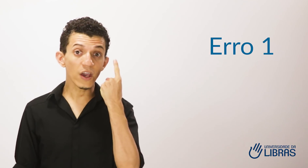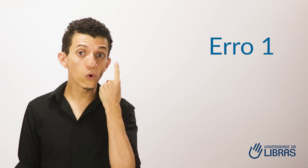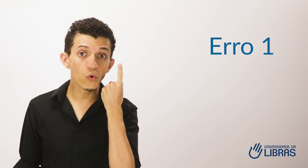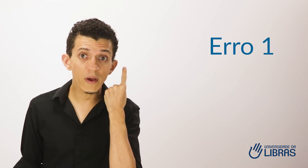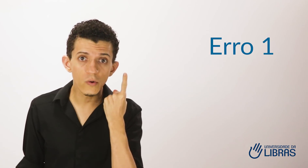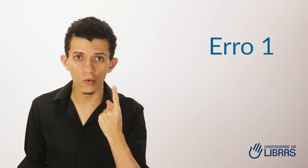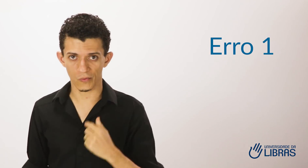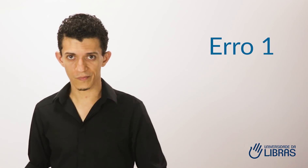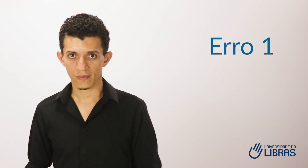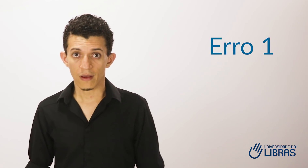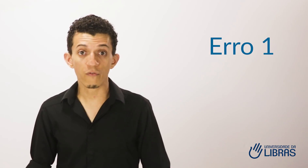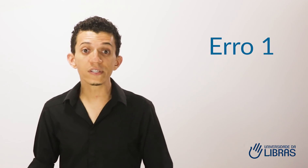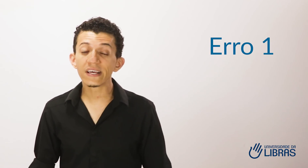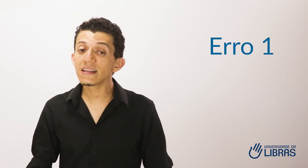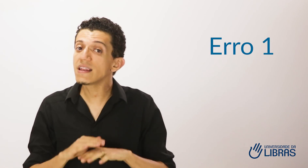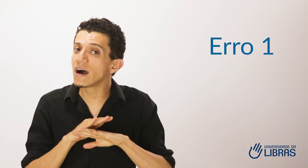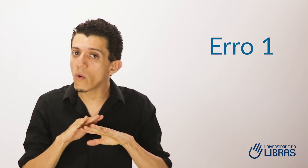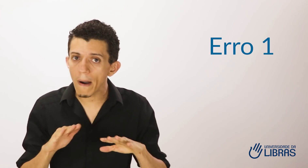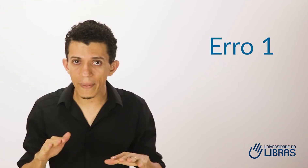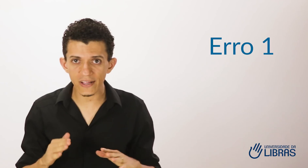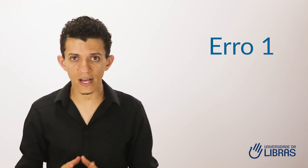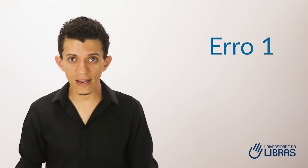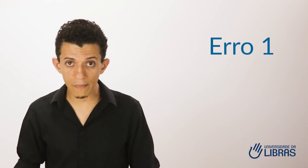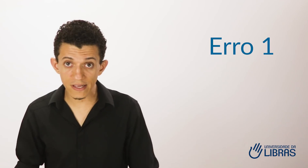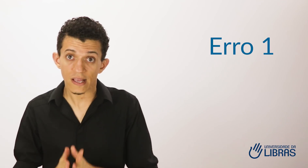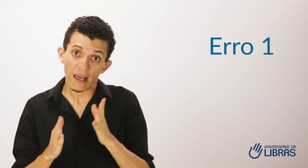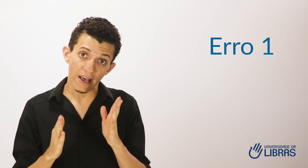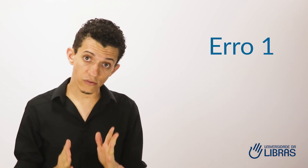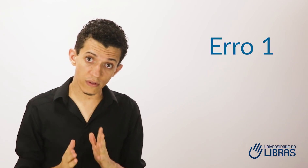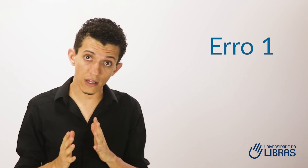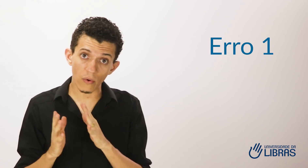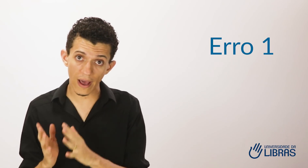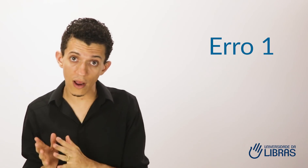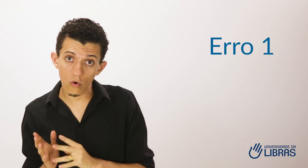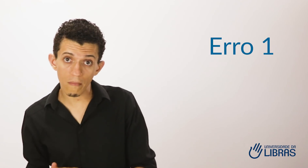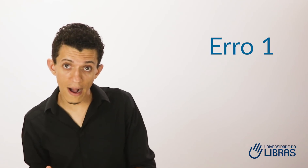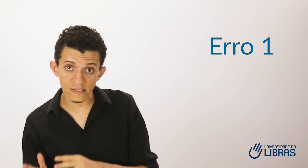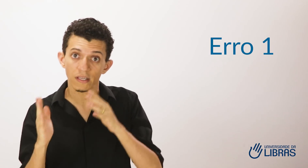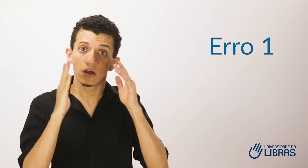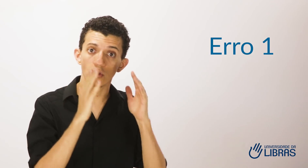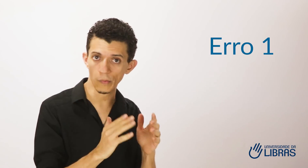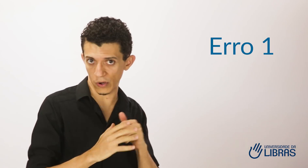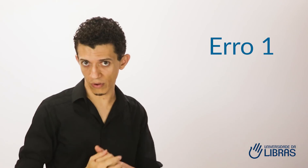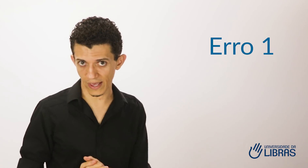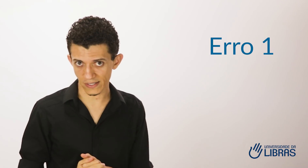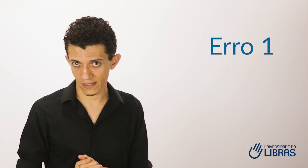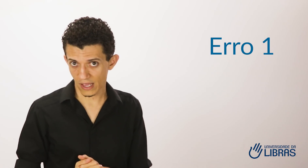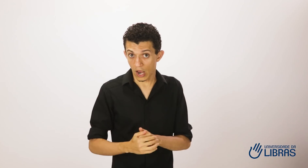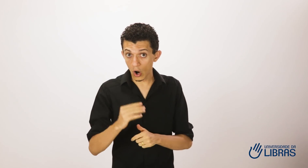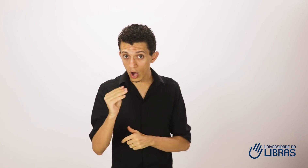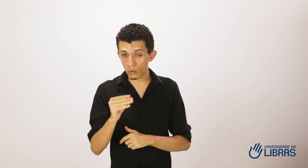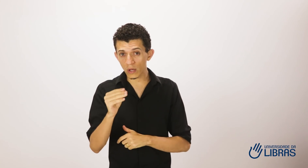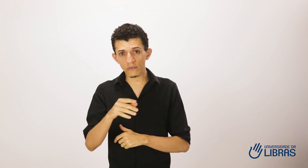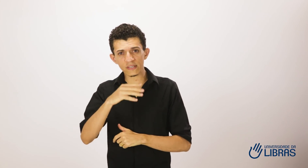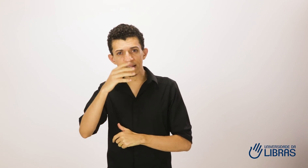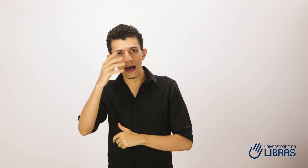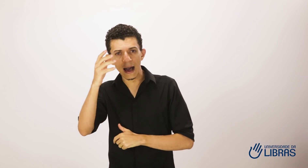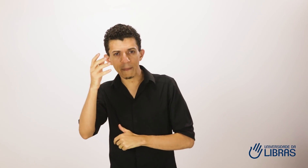Erro número 1. Você não aprende a Libras estudando ela com base no português. Logo, quando você está